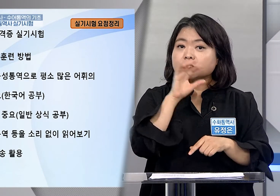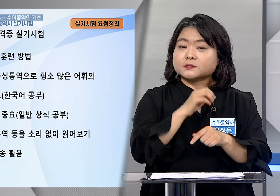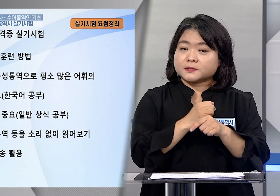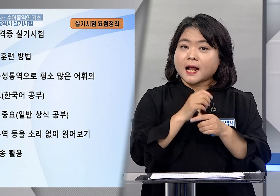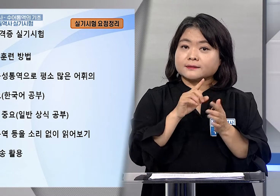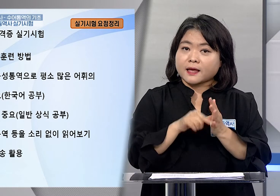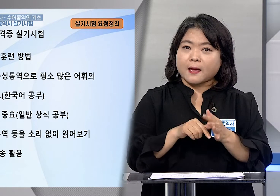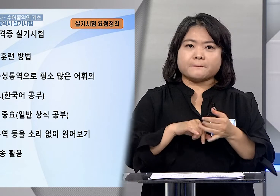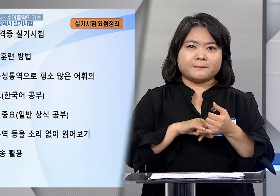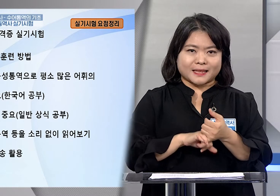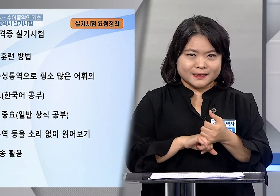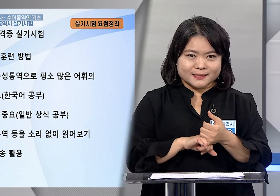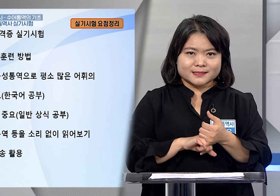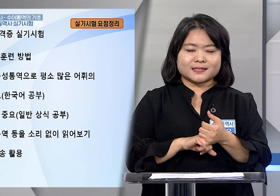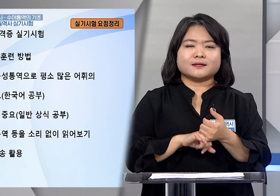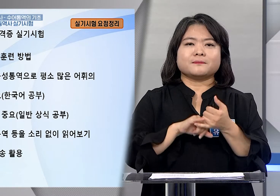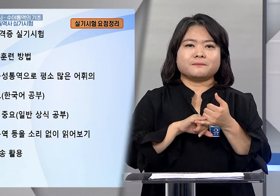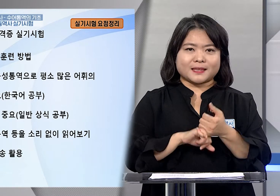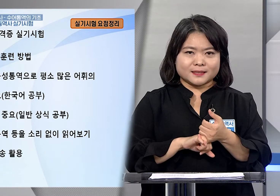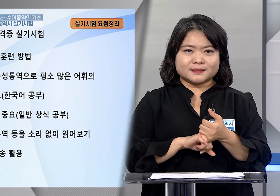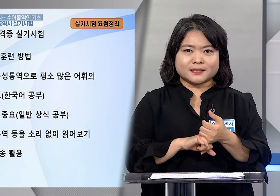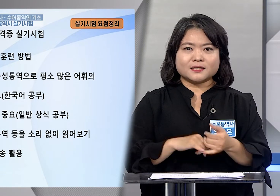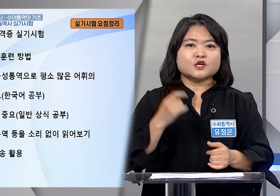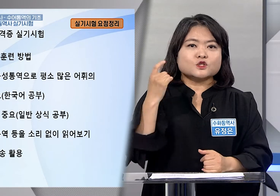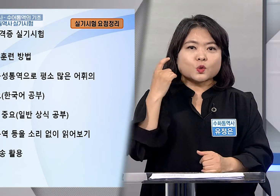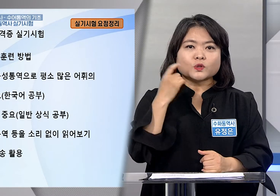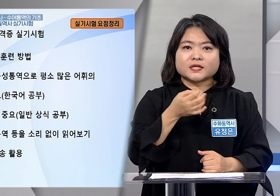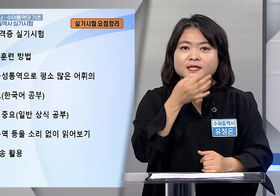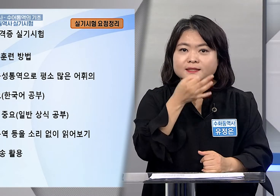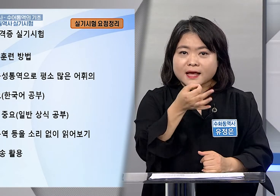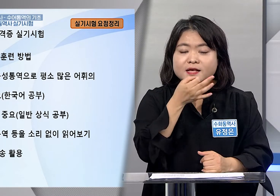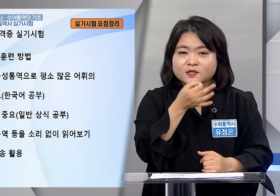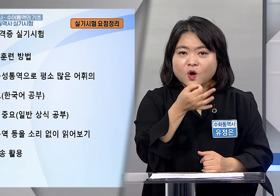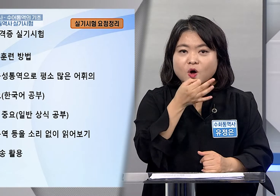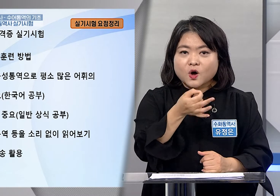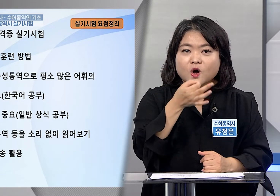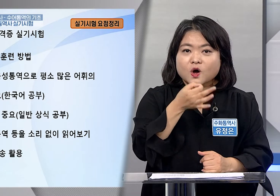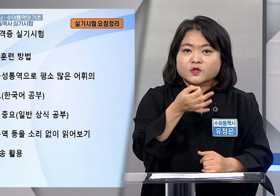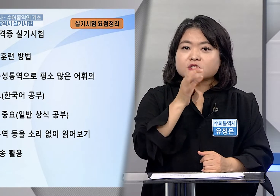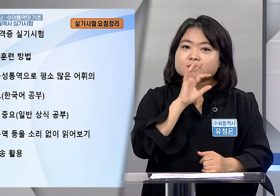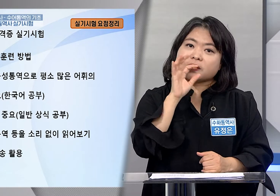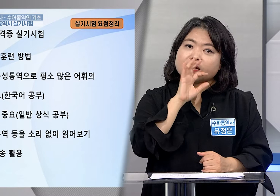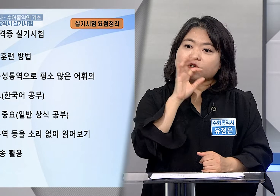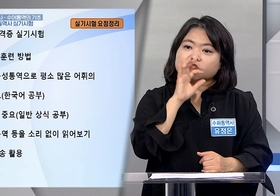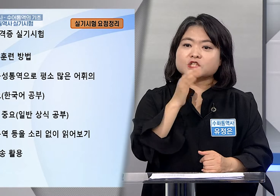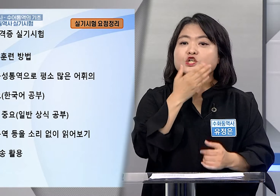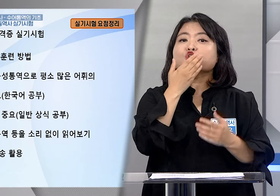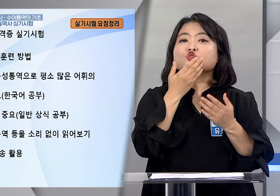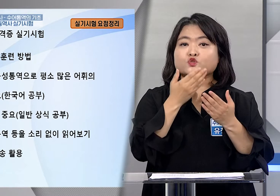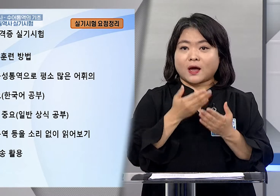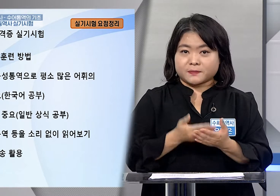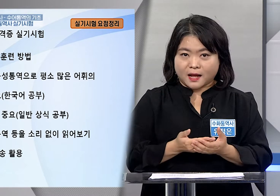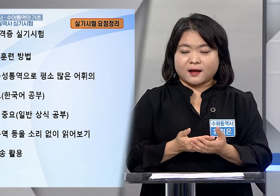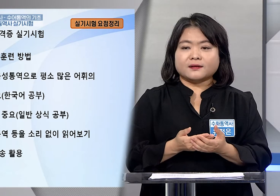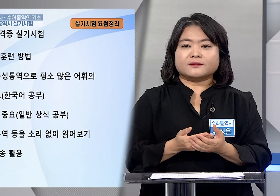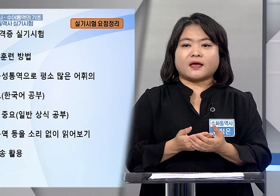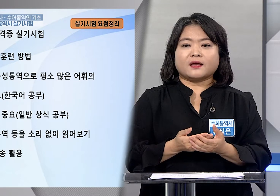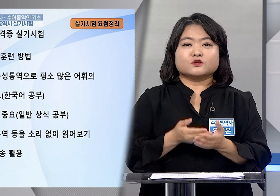연습을 할 때 반드시 소리 내서 연습을 하는 것이 중요합니다. 네,